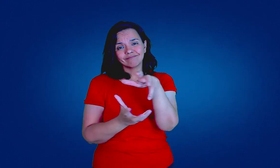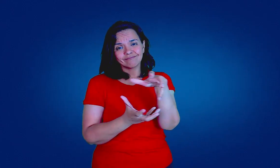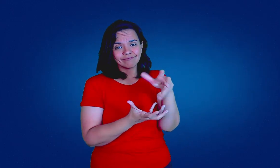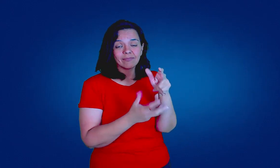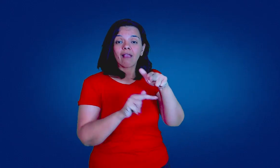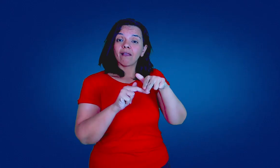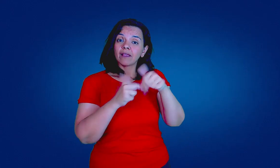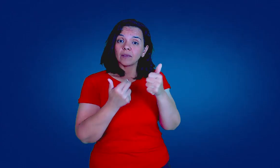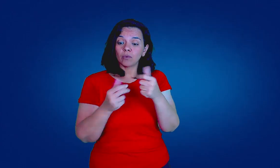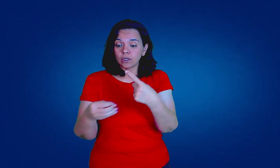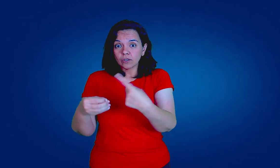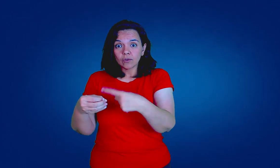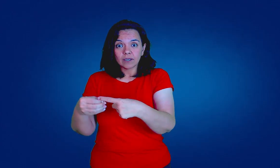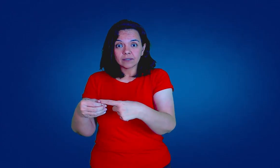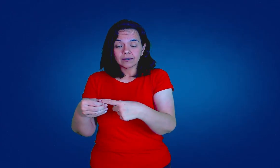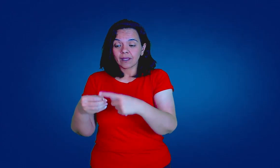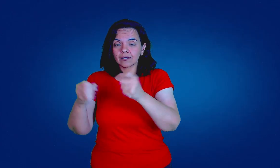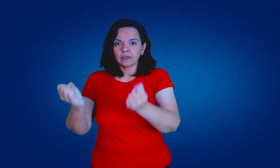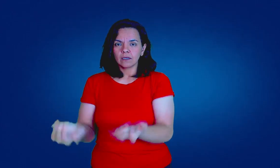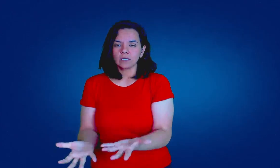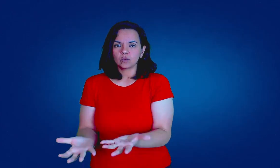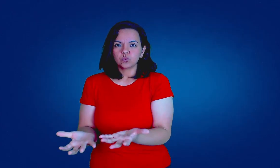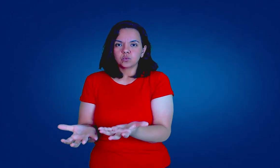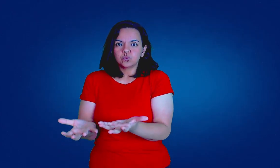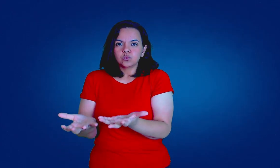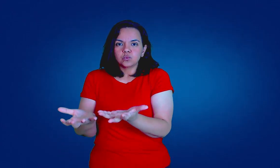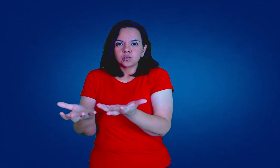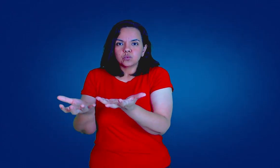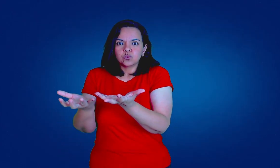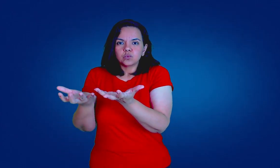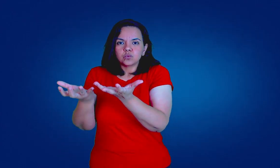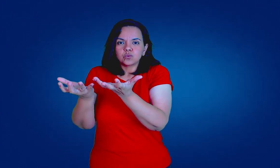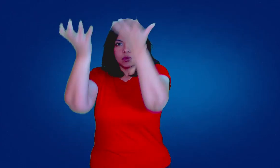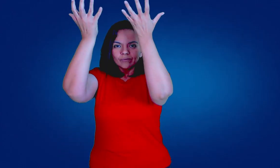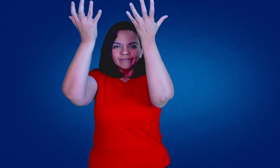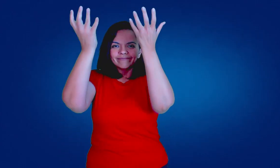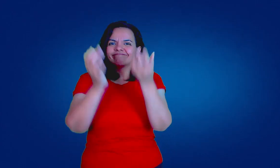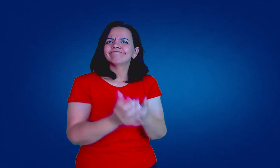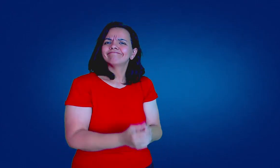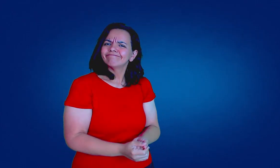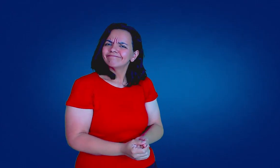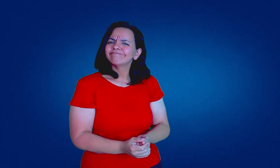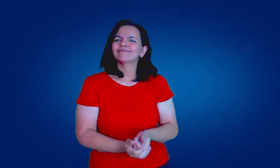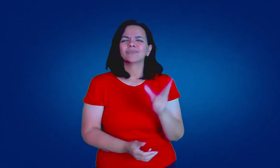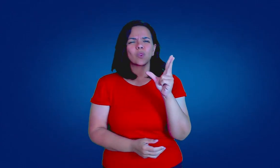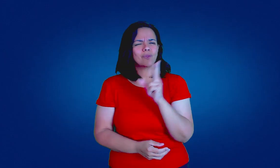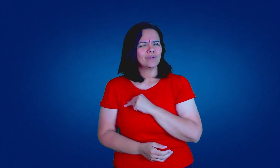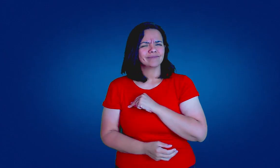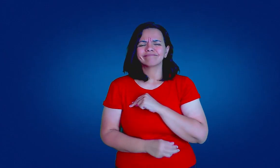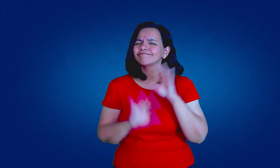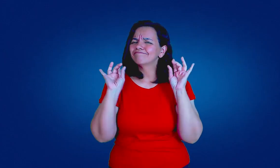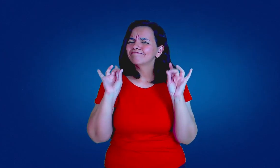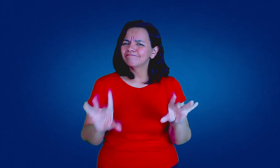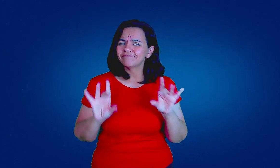mais continuar a estar aqui neste mundo. Por isso que a cidade ela foi transladada.